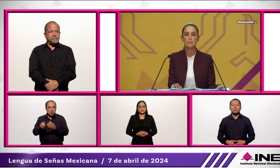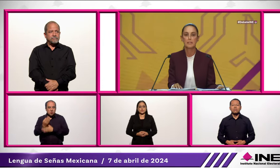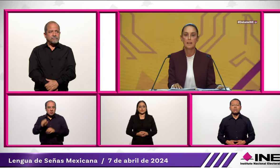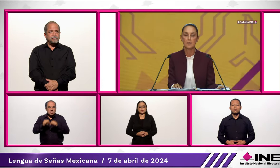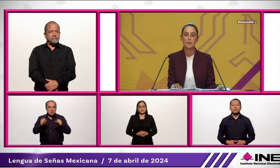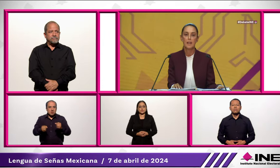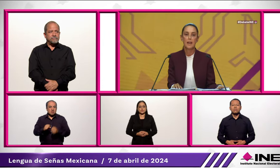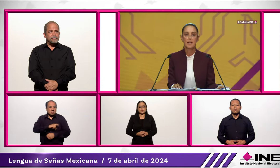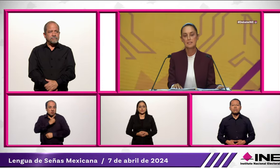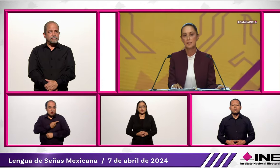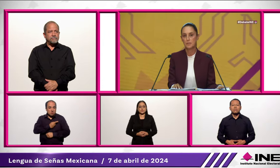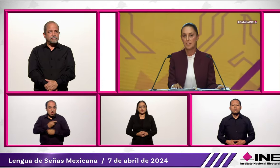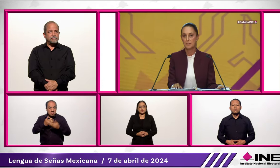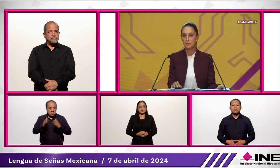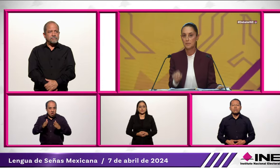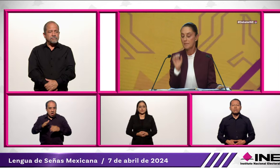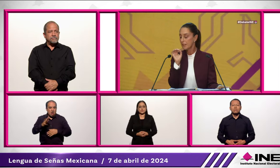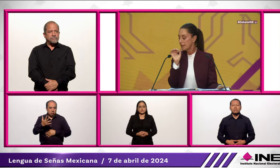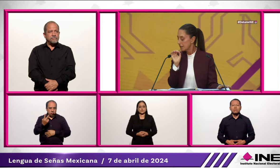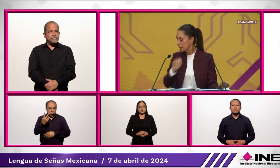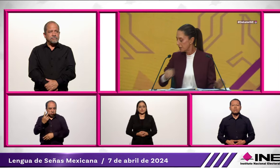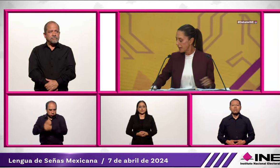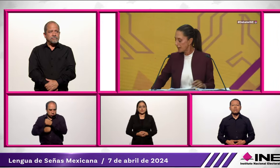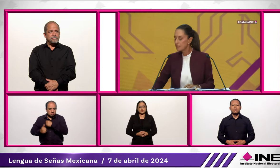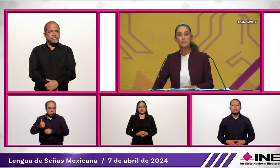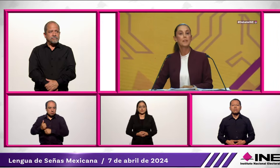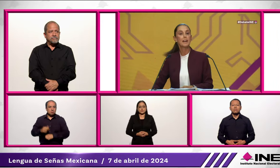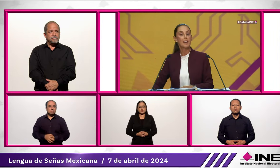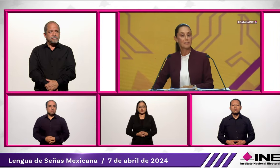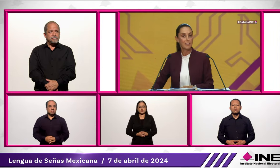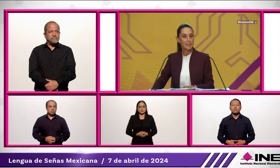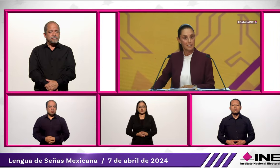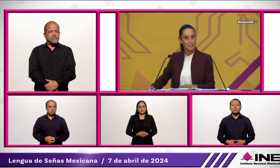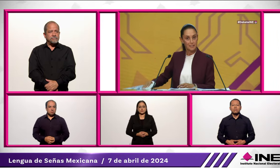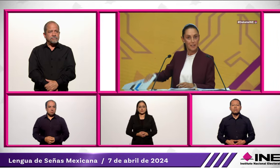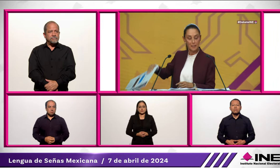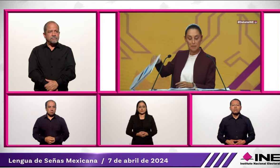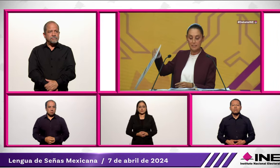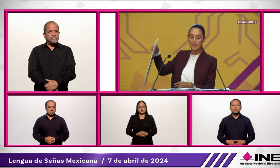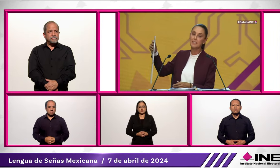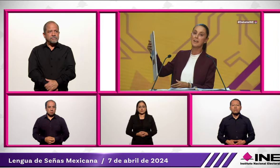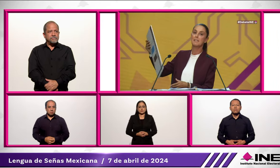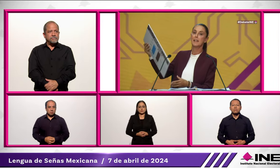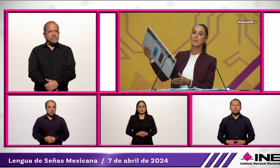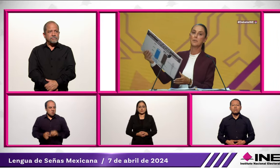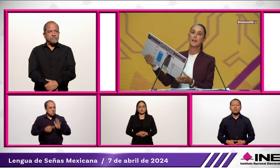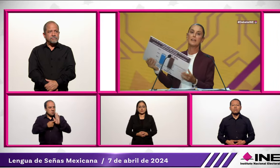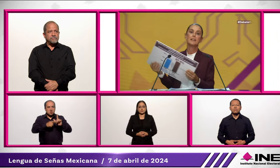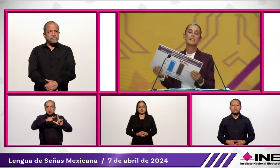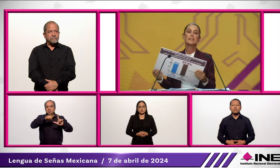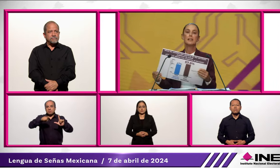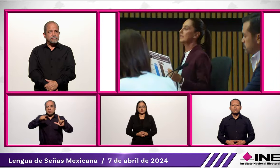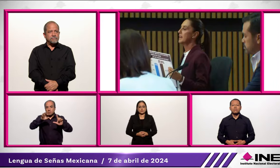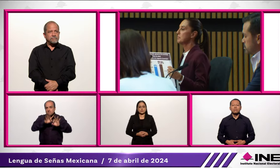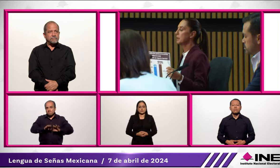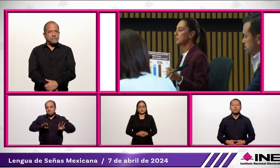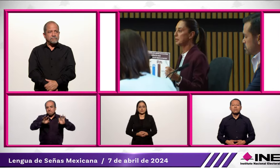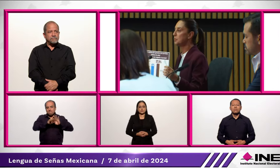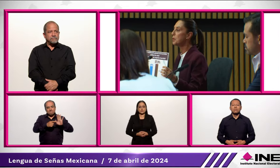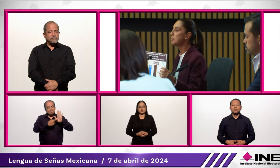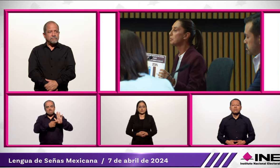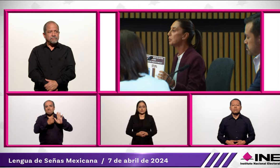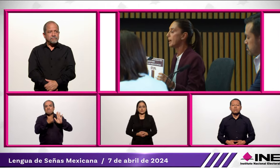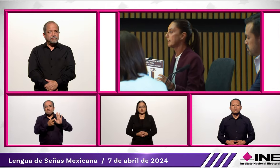se ha implementado hace 2 años. Quiero darles una gráfica que es bastante reveladora del